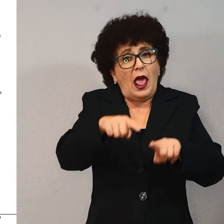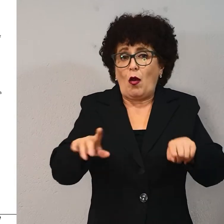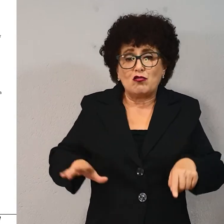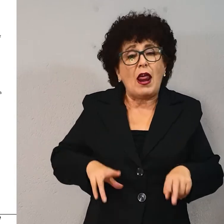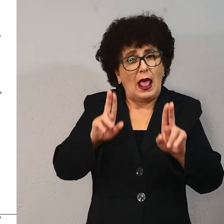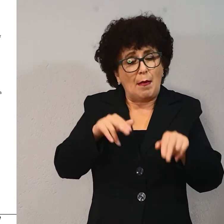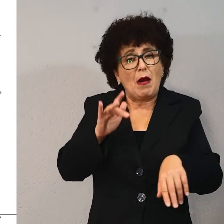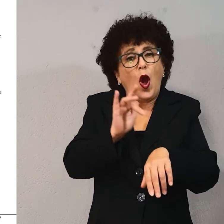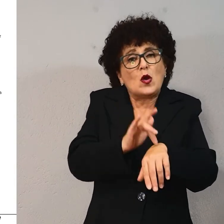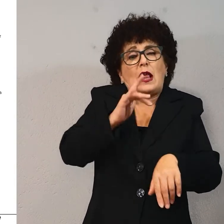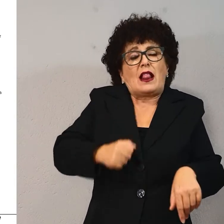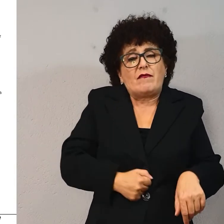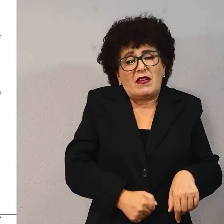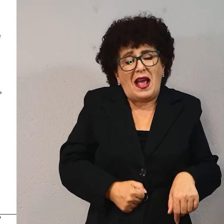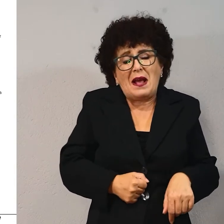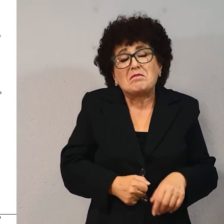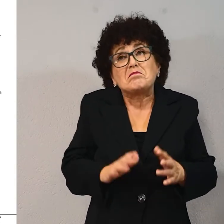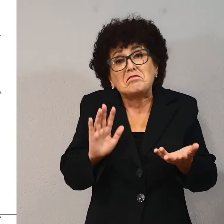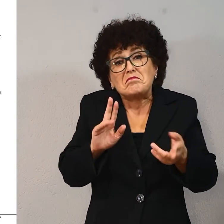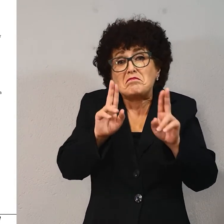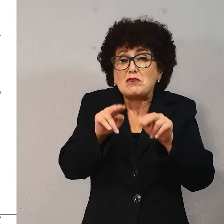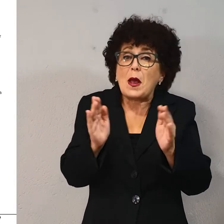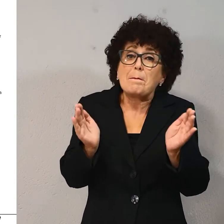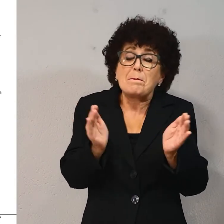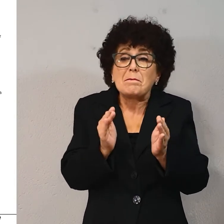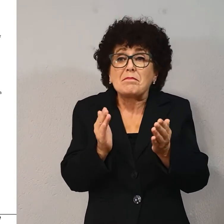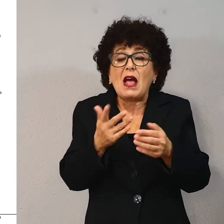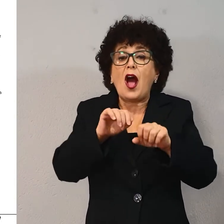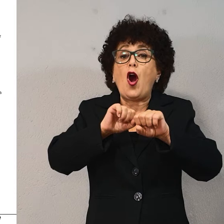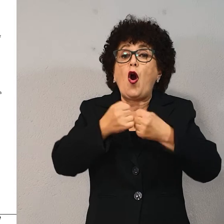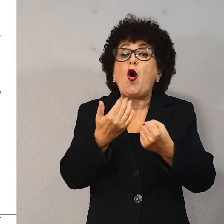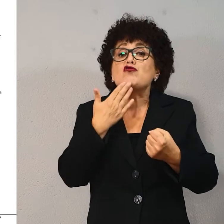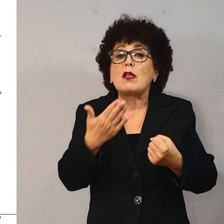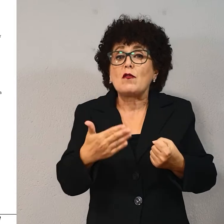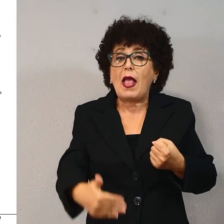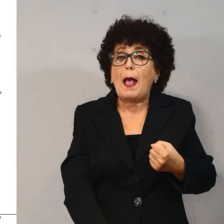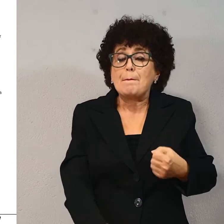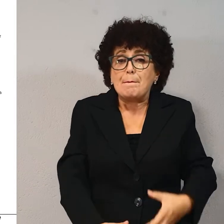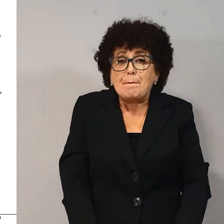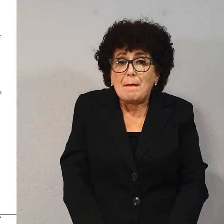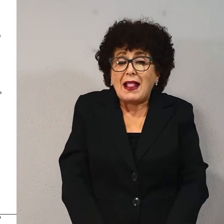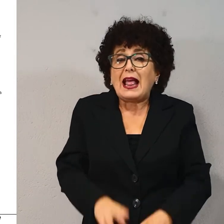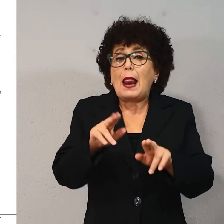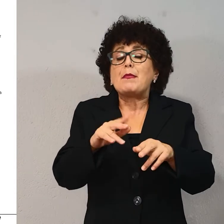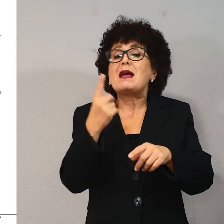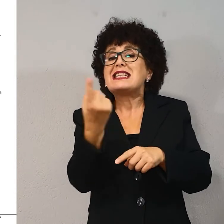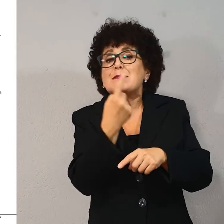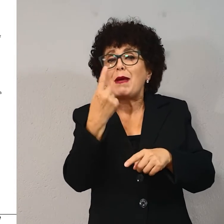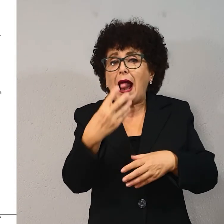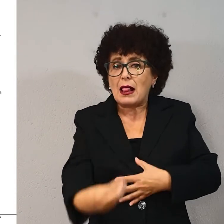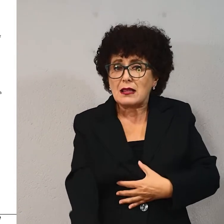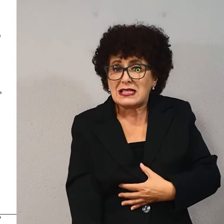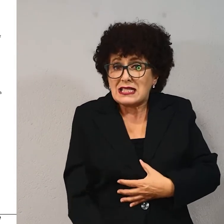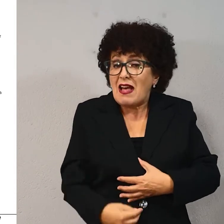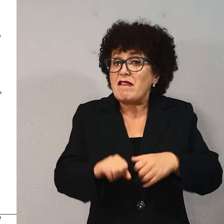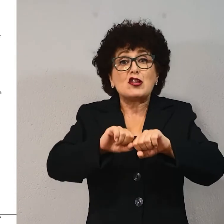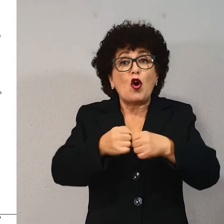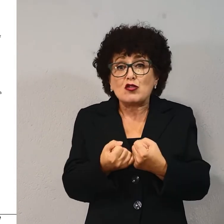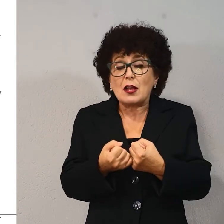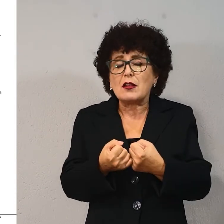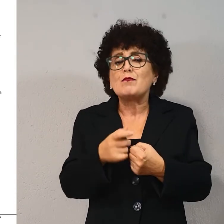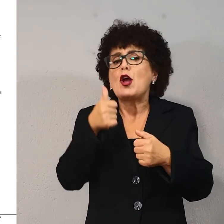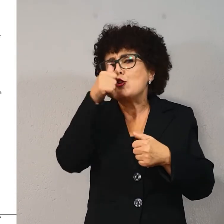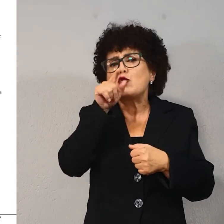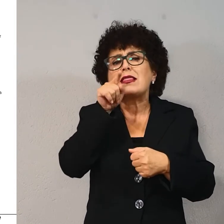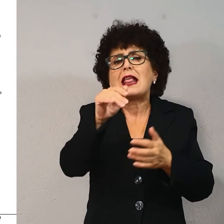жени. Има многу мала веројатност за оштетување на матката при апликацијата. Што треба да